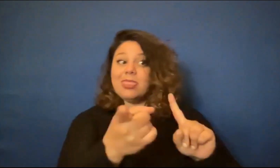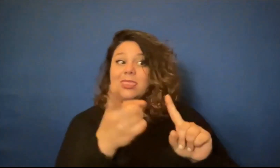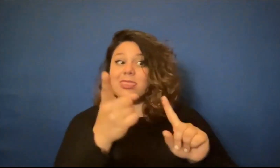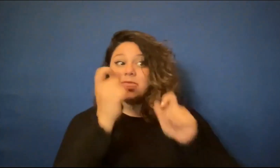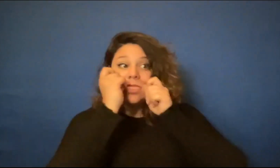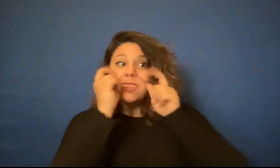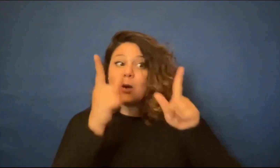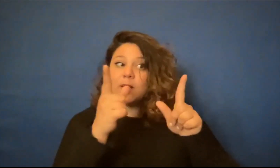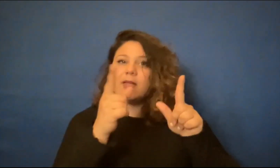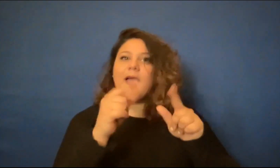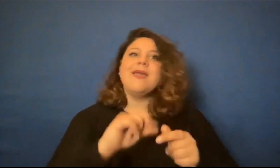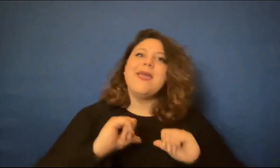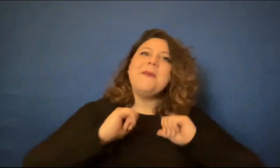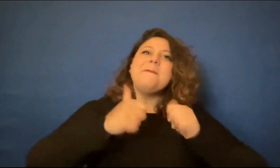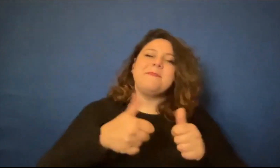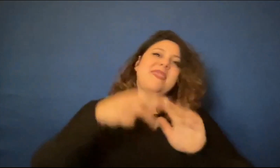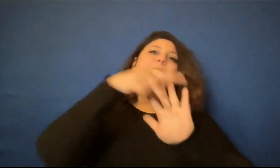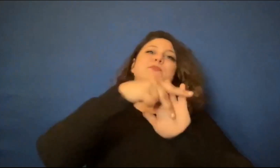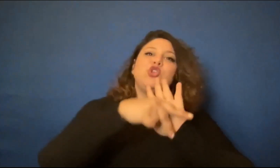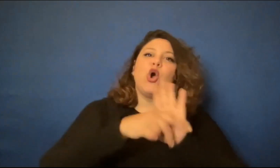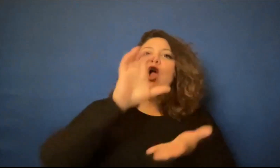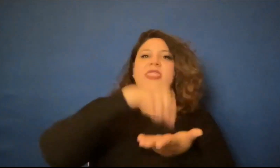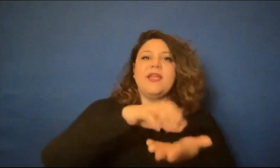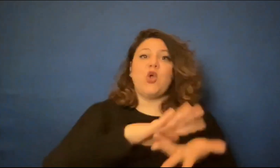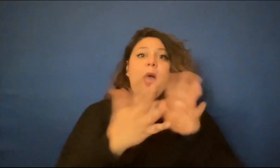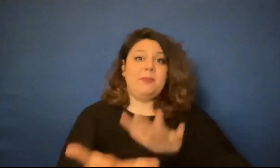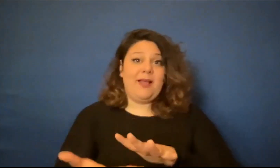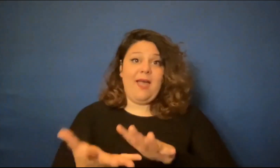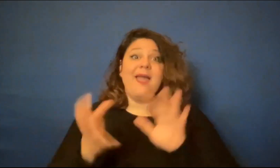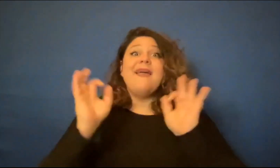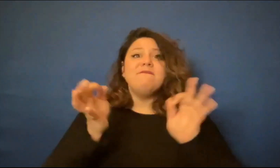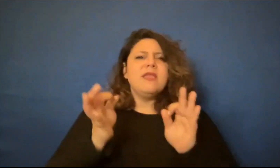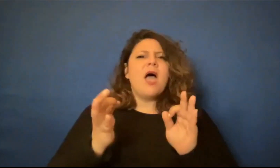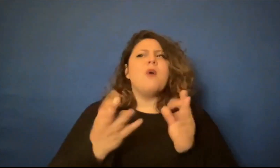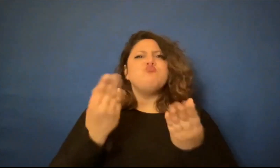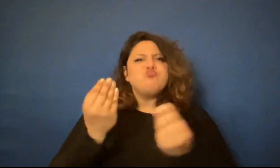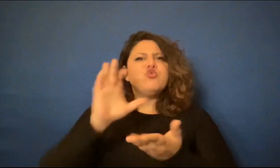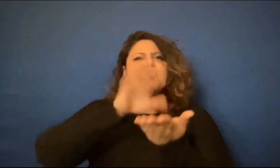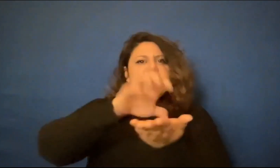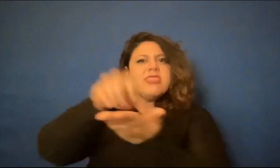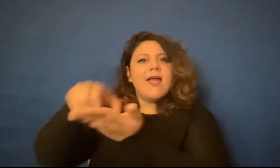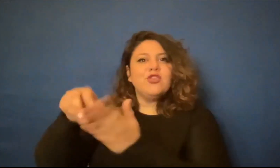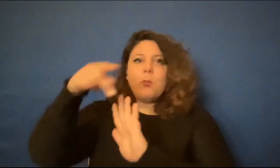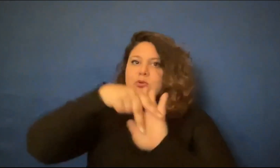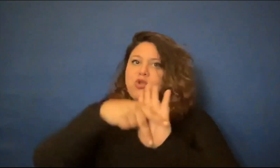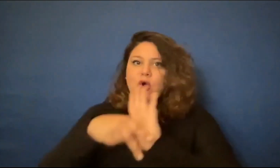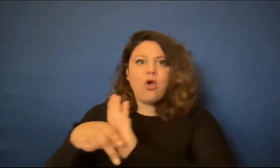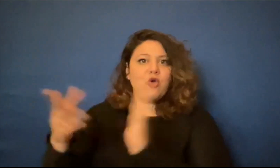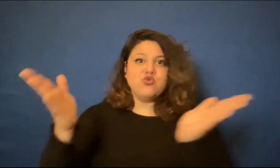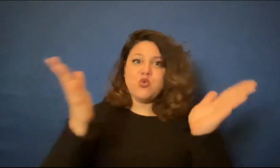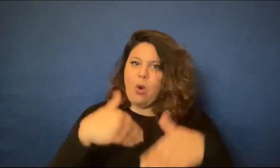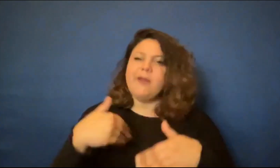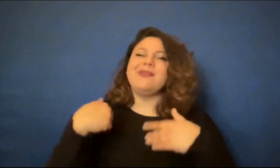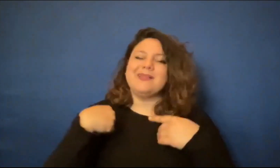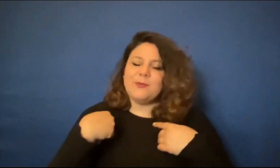o que deberíamos tener en los centros. Es verdad que hay muchos centros que no tienen aún estos protocolos, que bueno, estamos en ello,